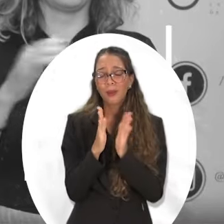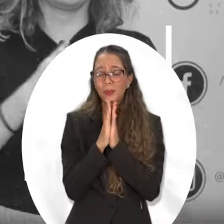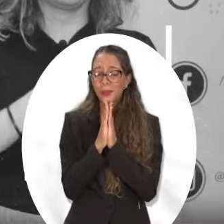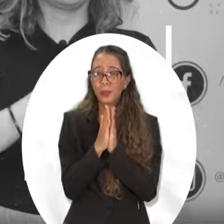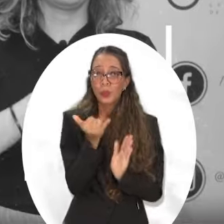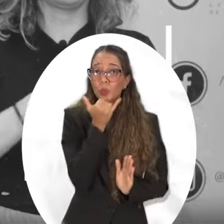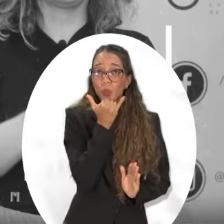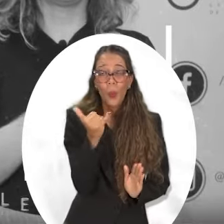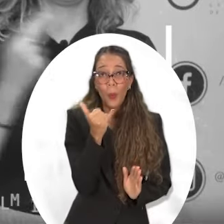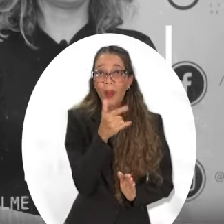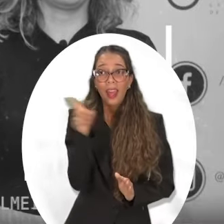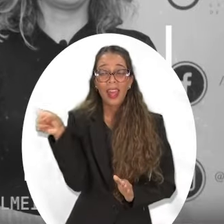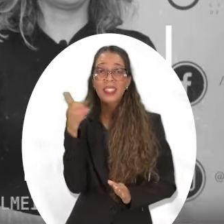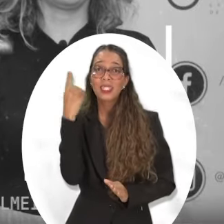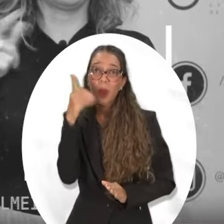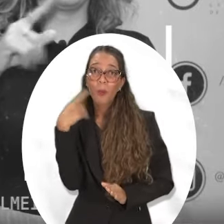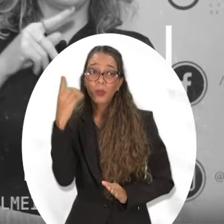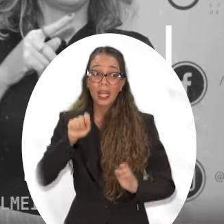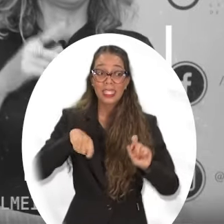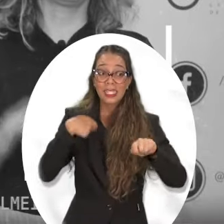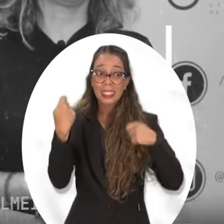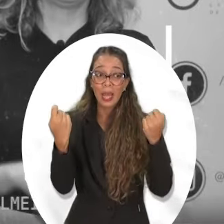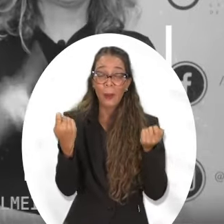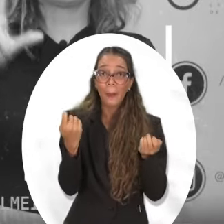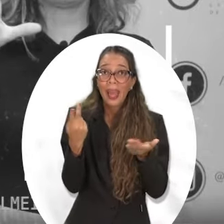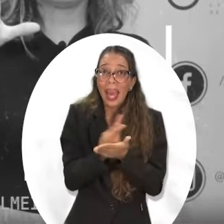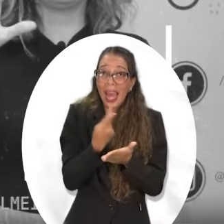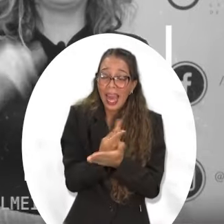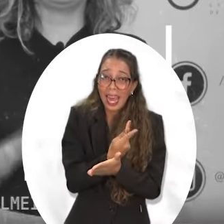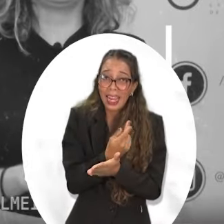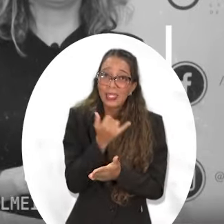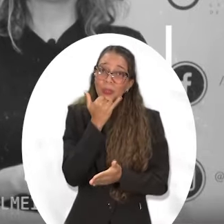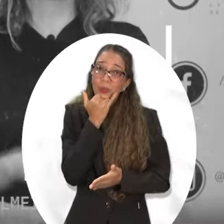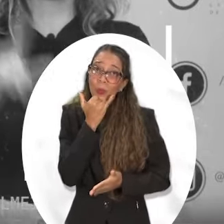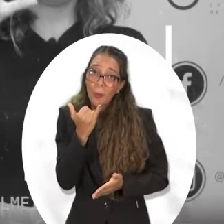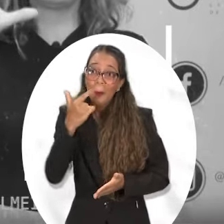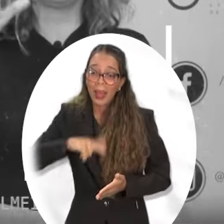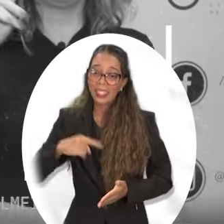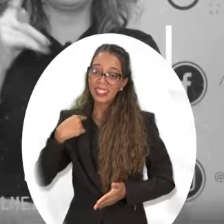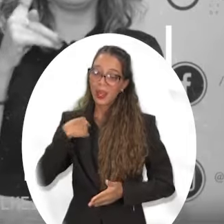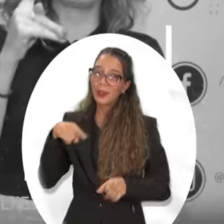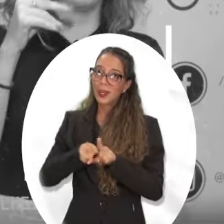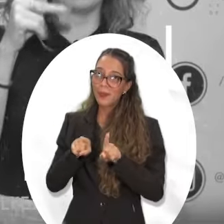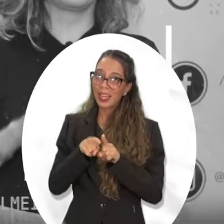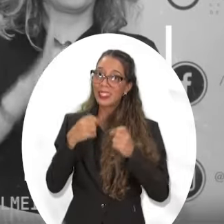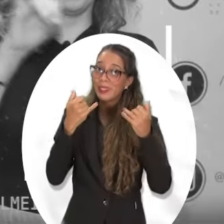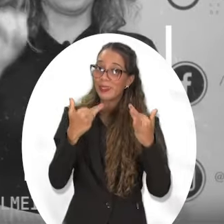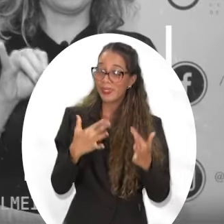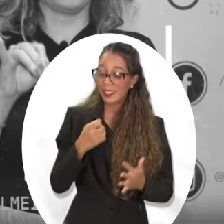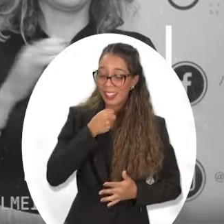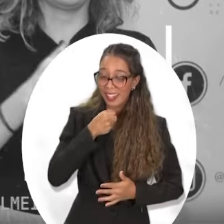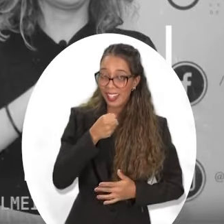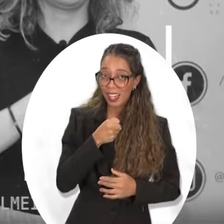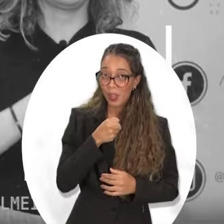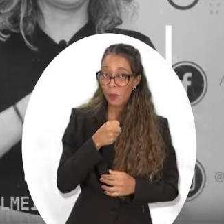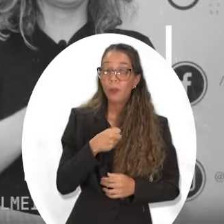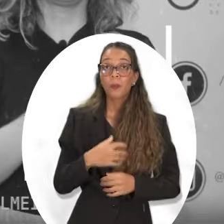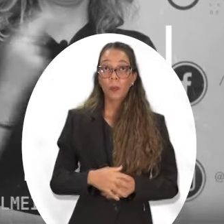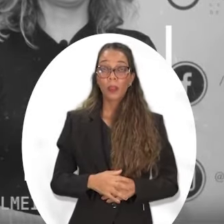Aproveitamos para pedir desculpas por qualquer erro de sinalização que os deputados, ou mesmo essa repórter que vos fala, tenhamos